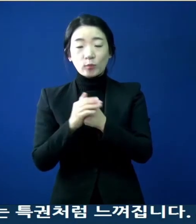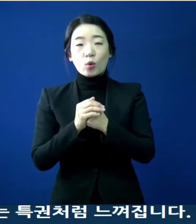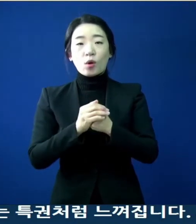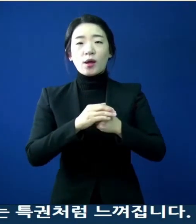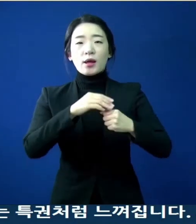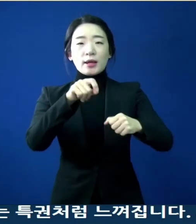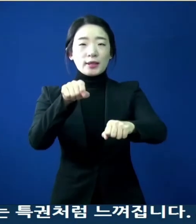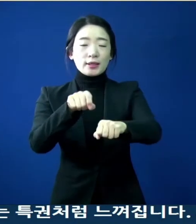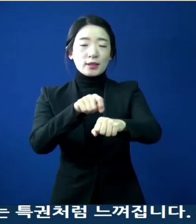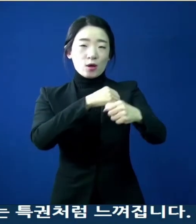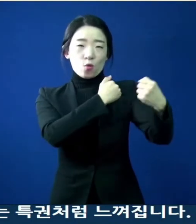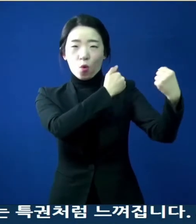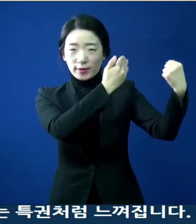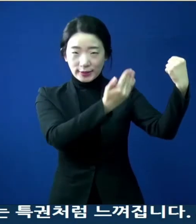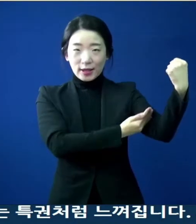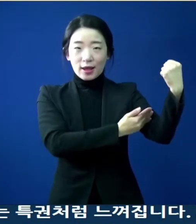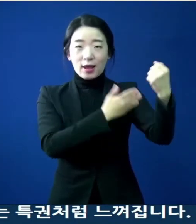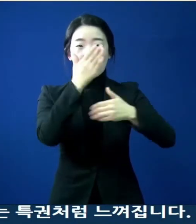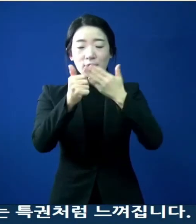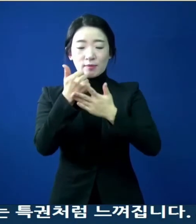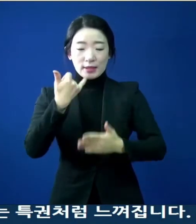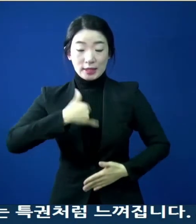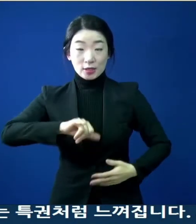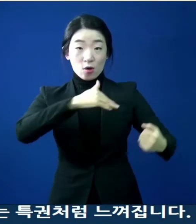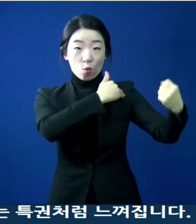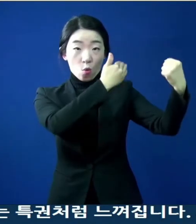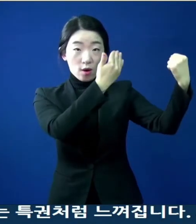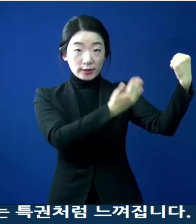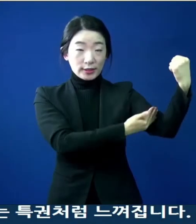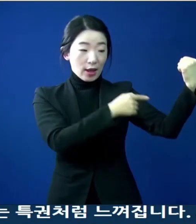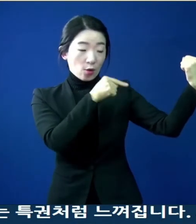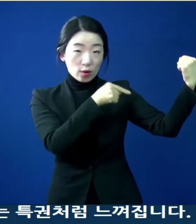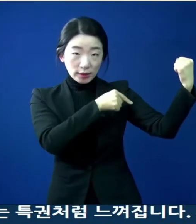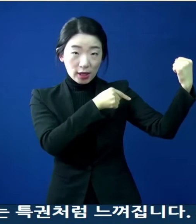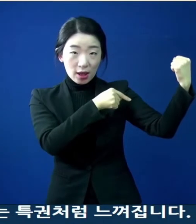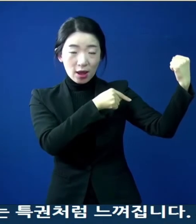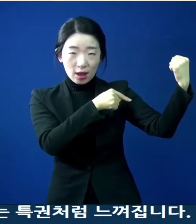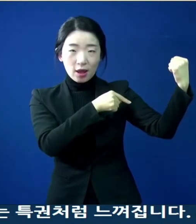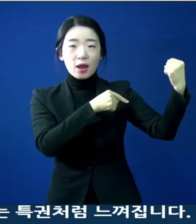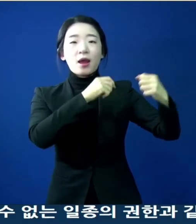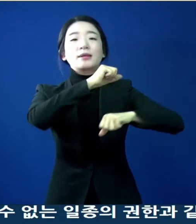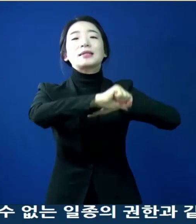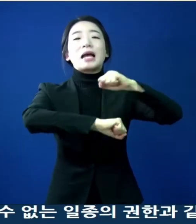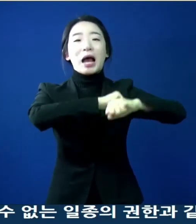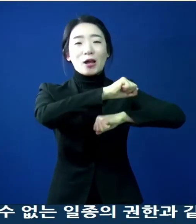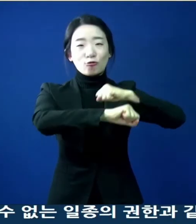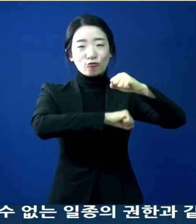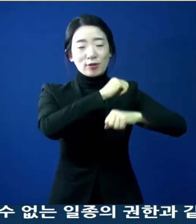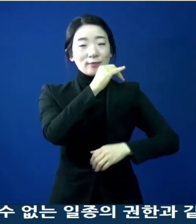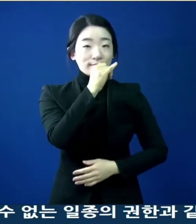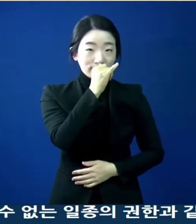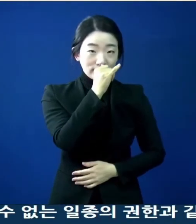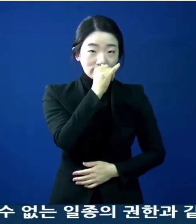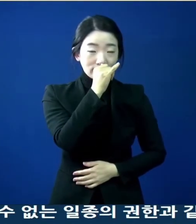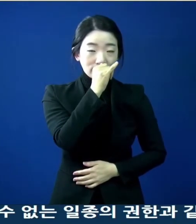뭐냐면 자유함이 들어있는 권세입니다. 자유함이. 그러니까 이 권세의 본질이